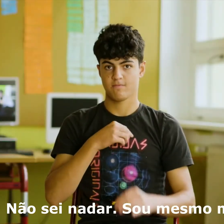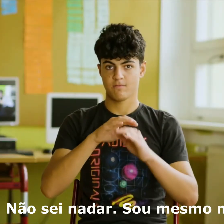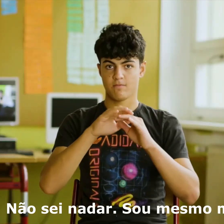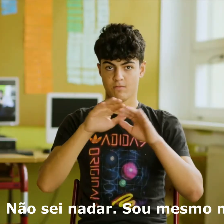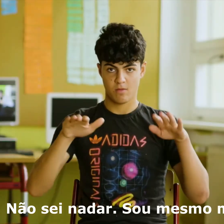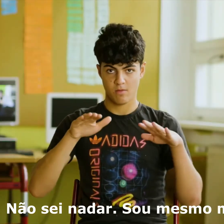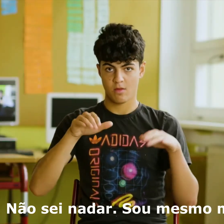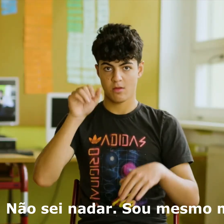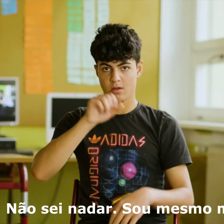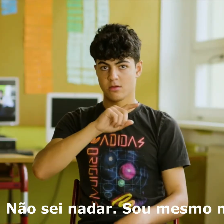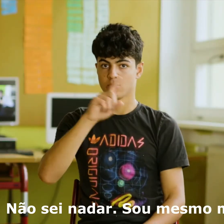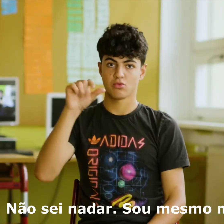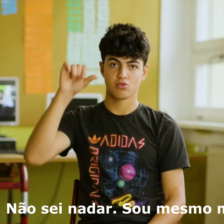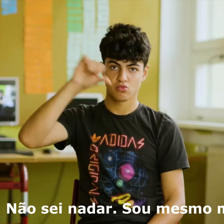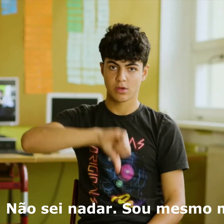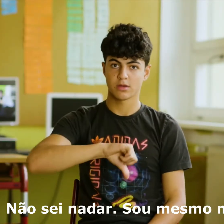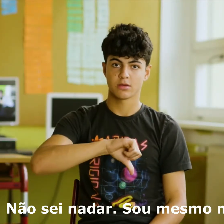Eu não sei nadar. Sou mesmo mau.